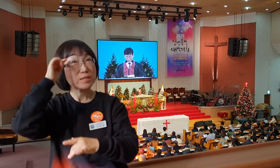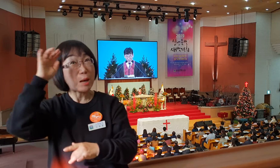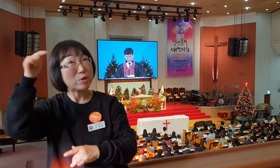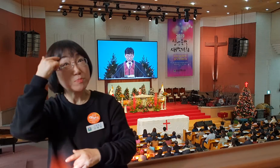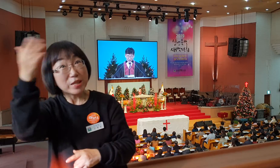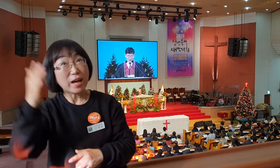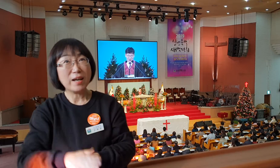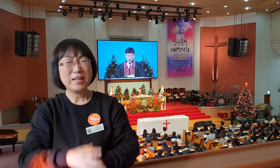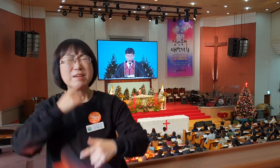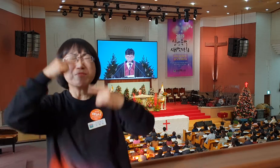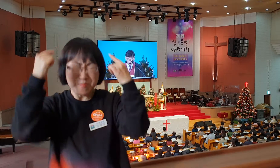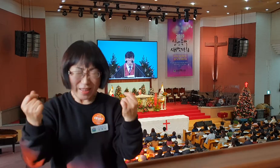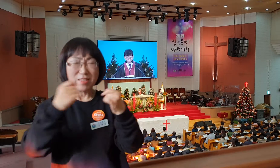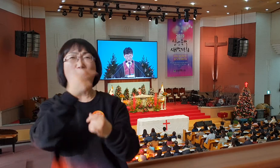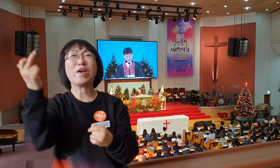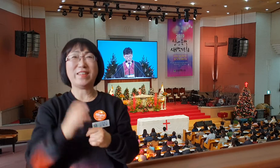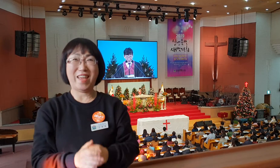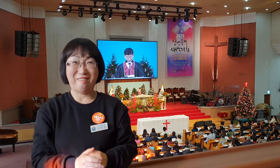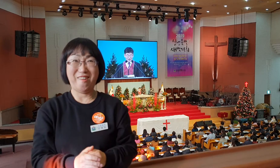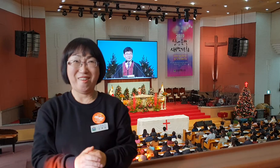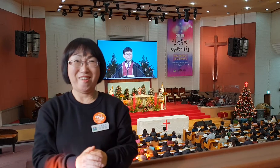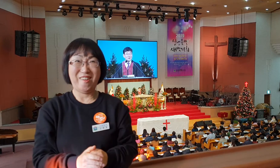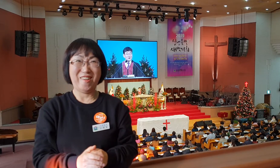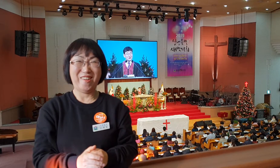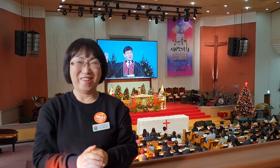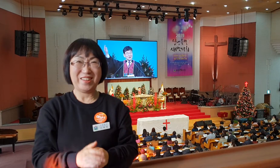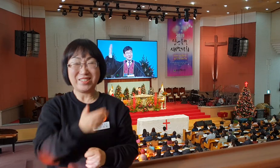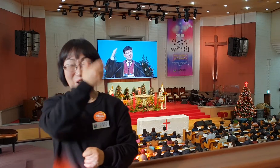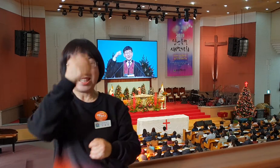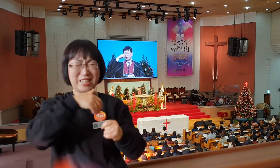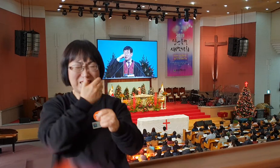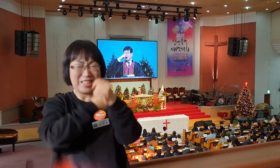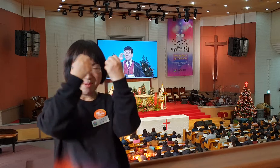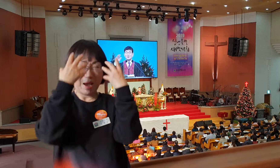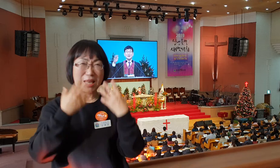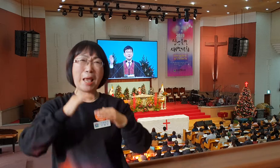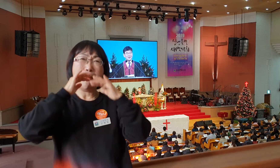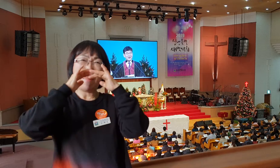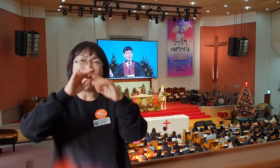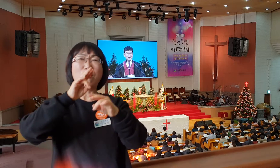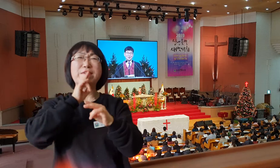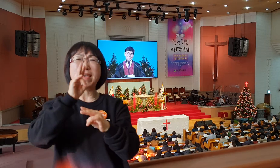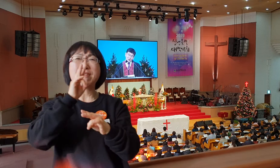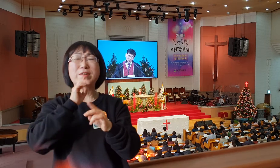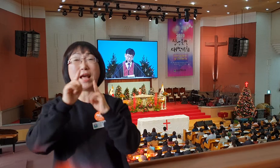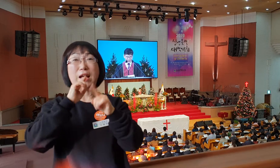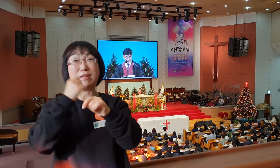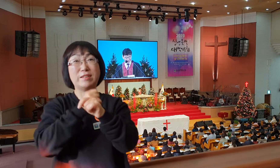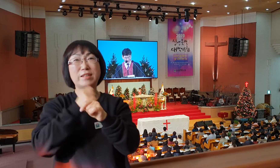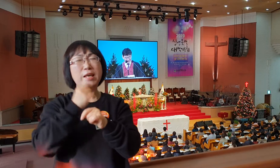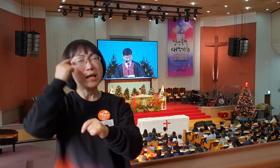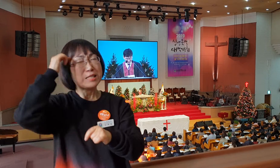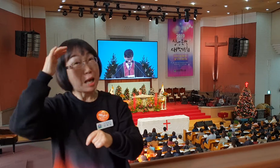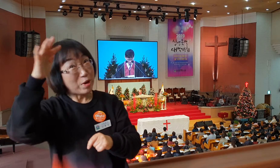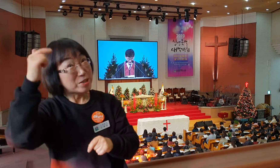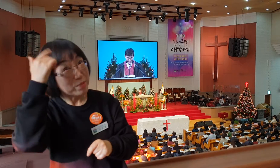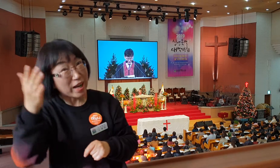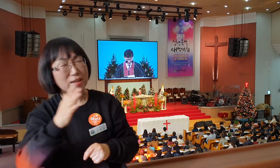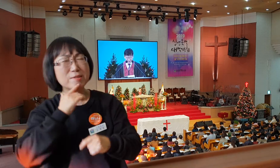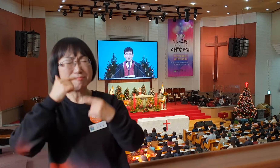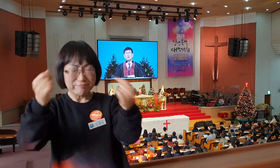점점 대담이 억지로 하는 것처럼 들려요. 성령의 능력이 많은데 방언과 예언을 그런데 방언과 예언을 삼아하십니까?